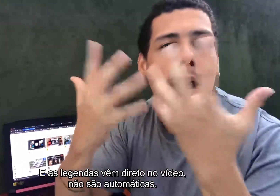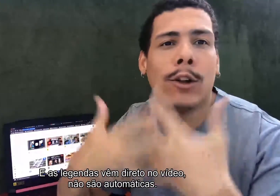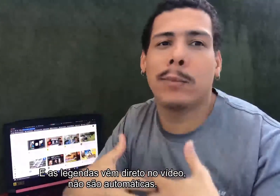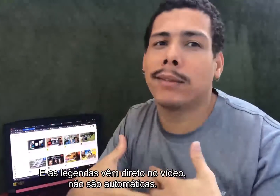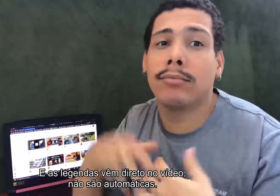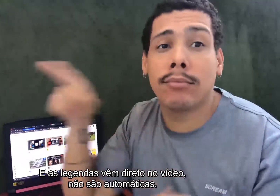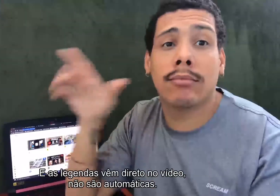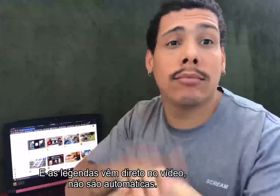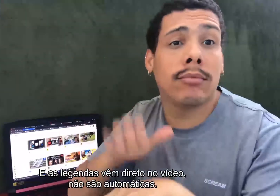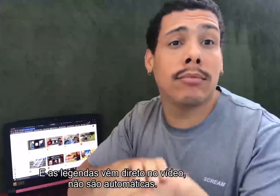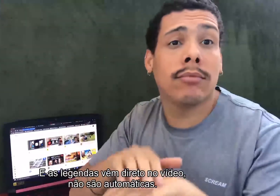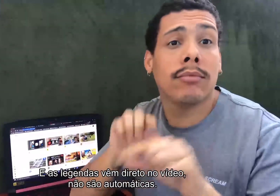automáticas.